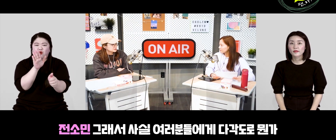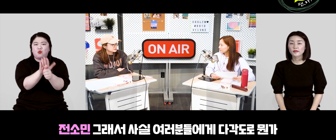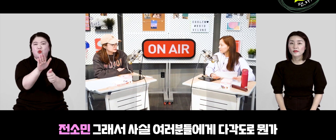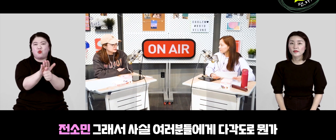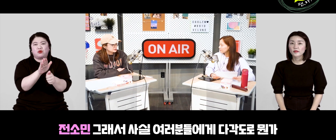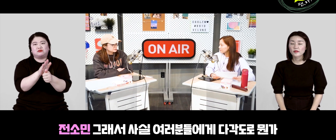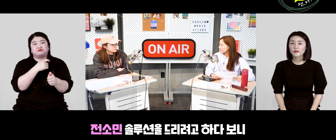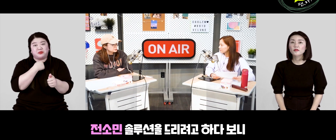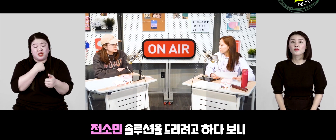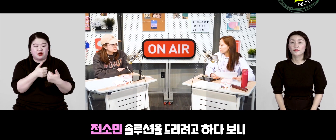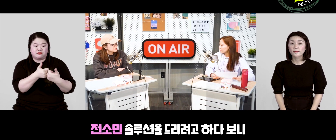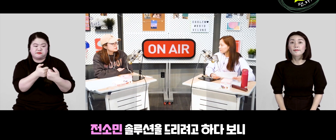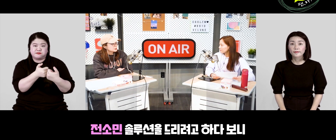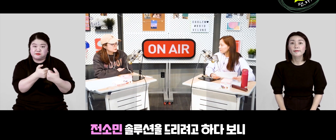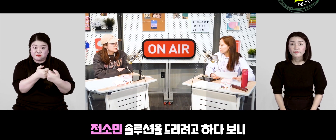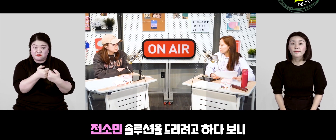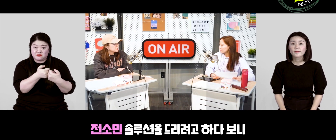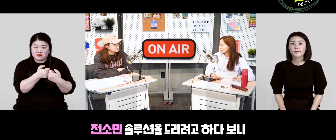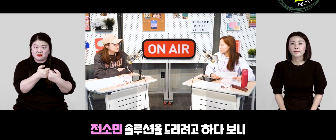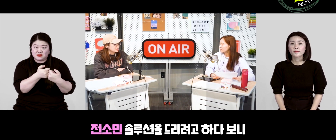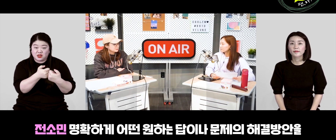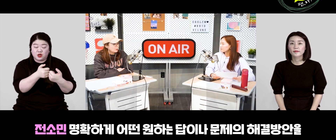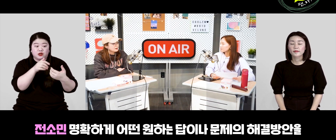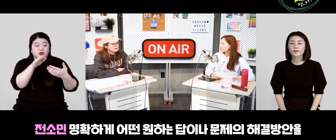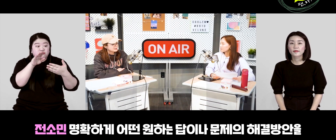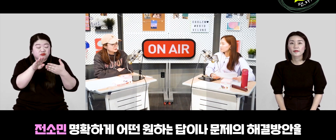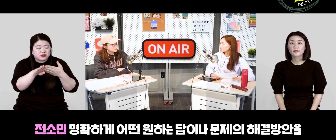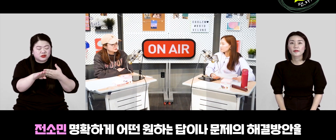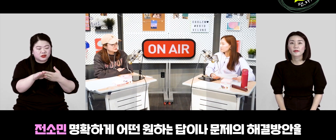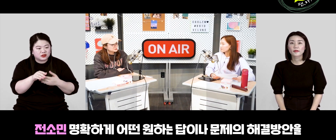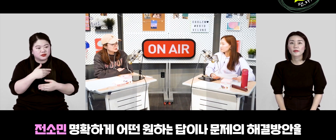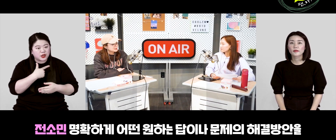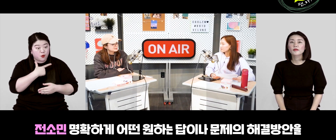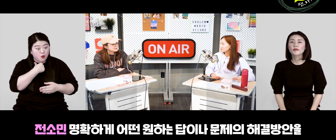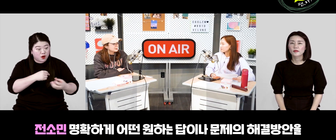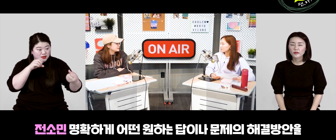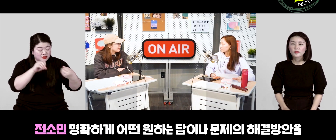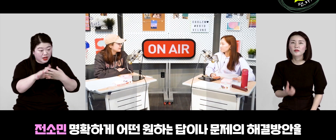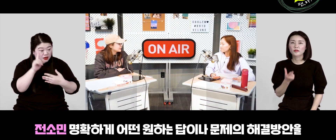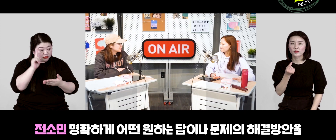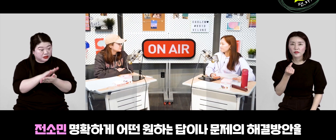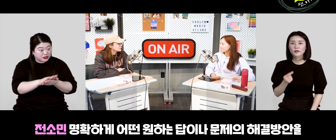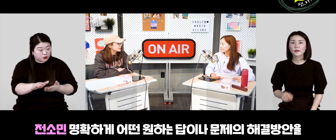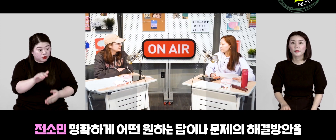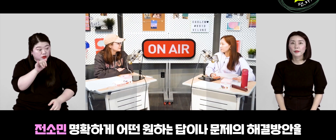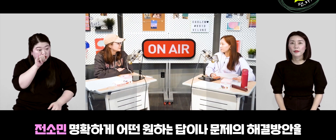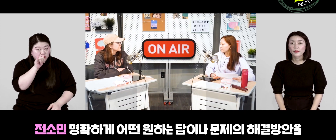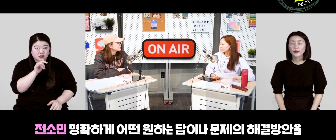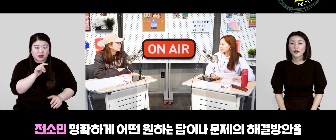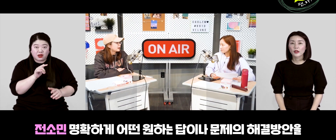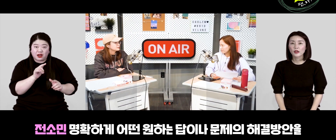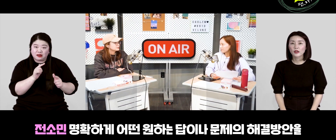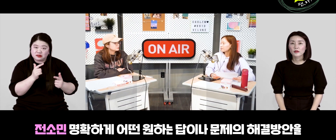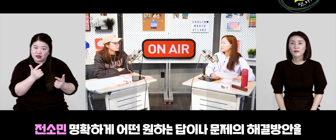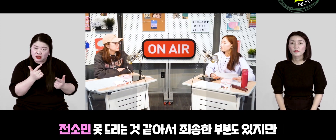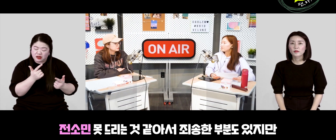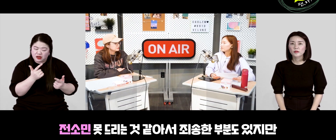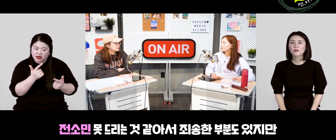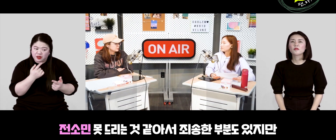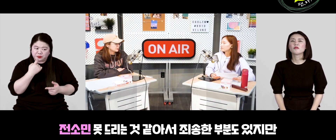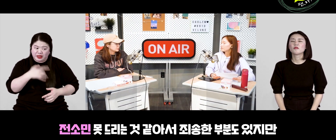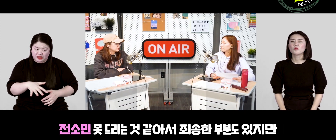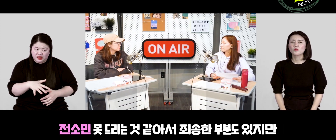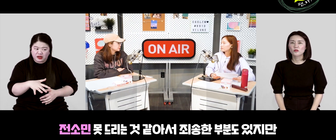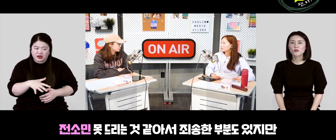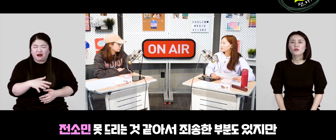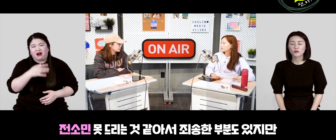뭔가 이렇게 솔루션을 드리려고 하다 보니 명확하게 어떤 그 원하는 답이나 문제를 해결 방안을 못